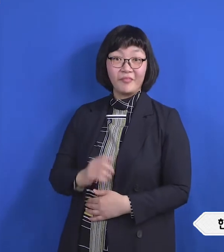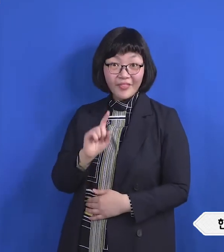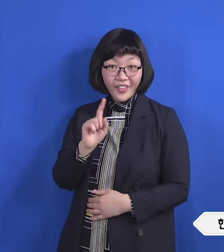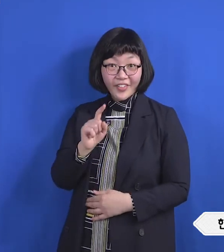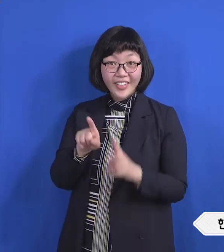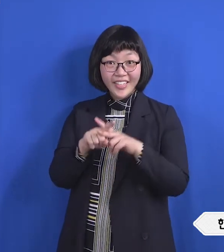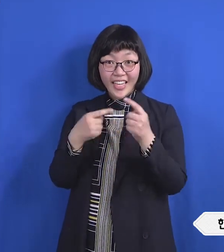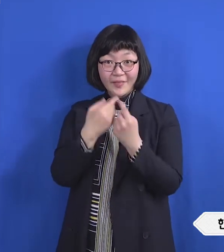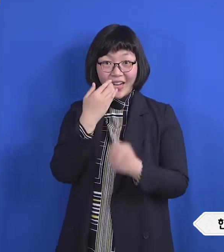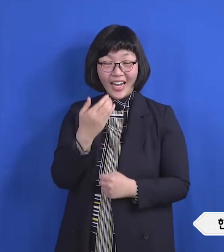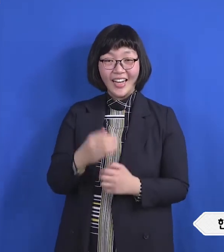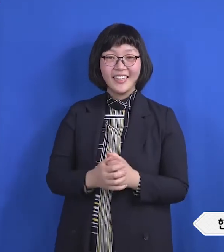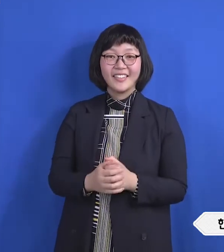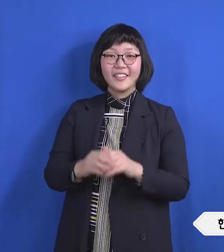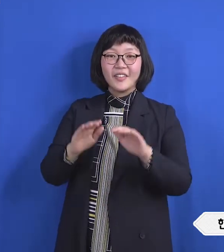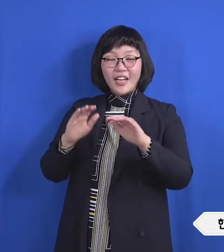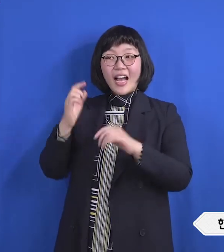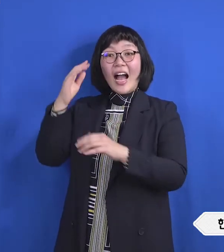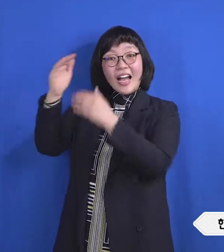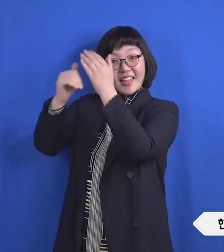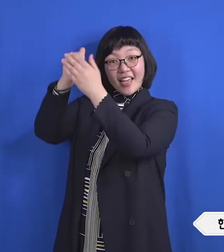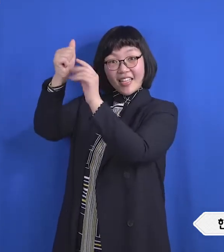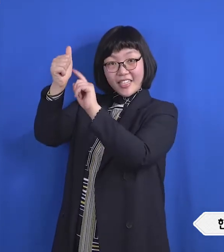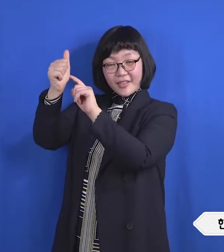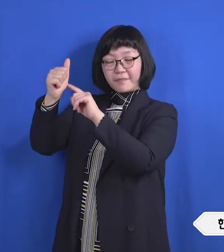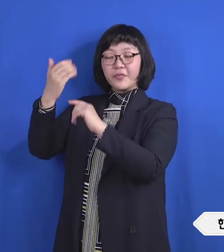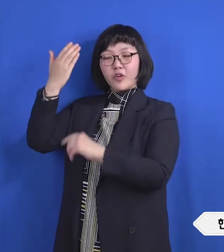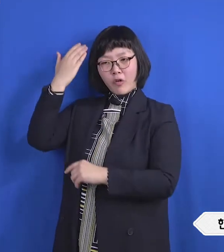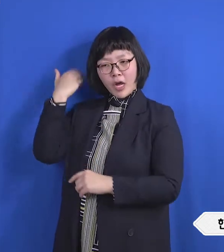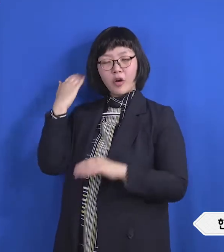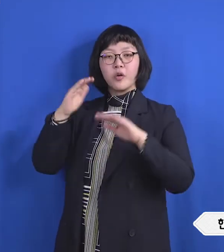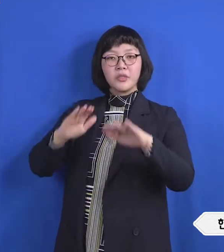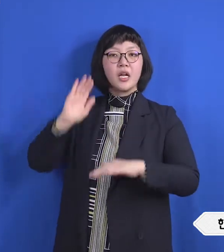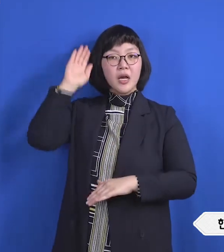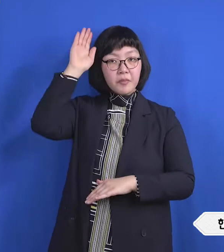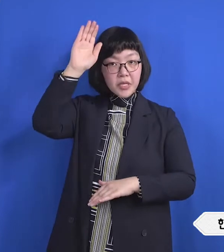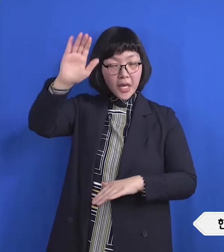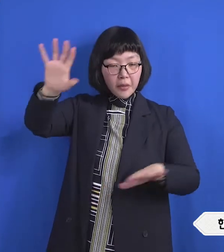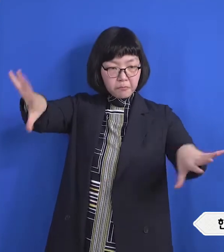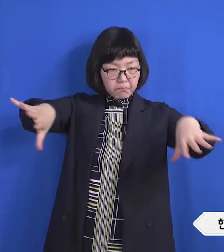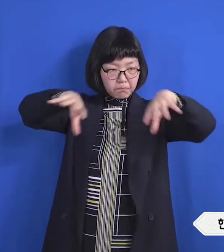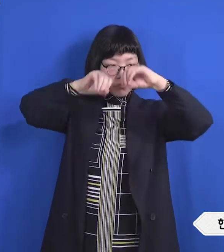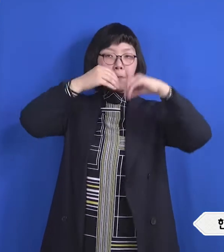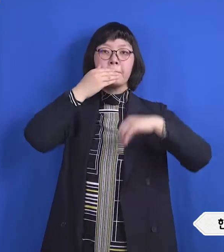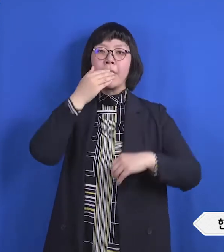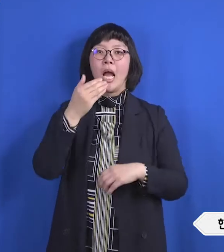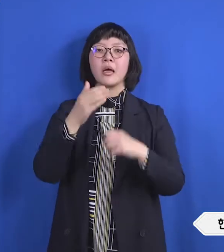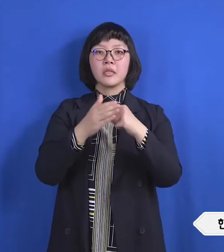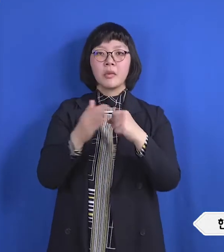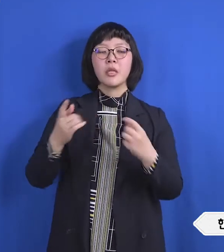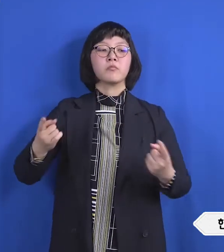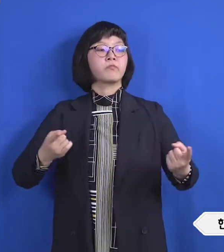얼마든지 그러실 수 있습니다. 과거, 현재, 미래를 한눈에 보고 계시기 때문에 얼마든지 그렇게 하실 수가 있는 것이죠.